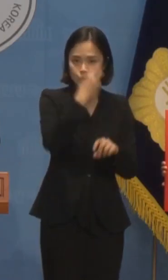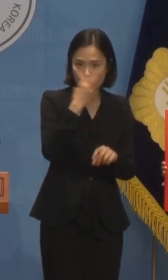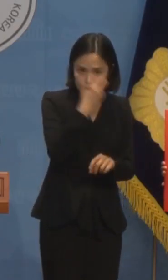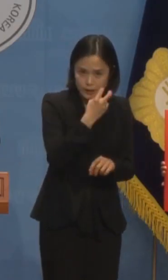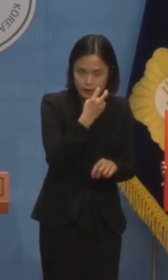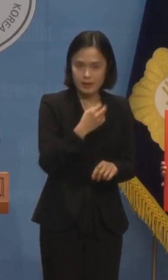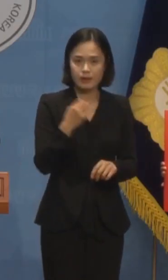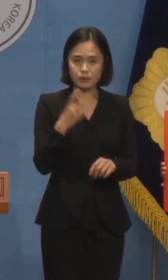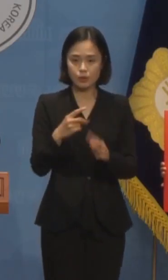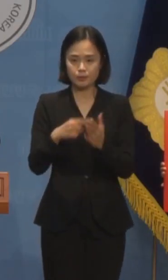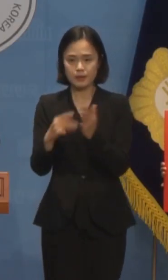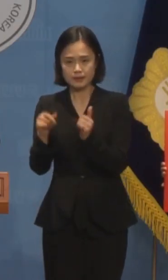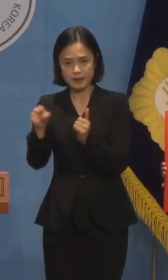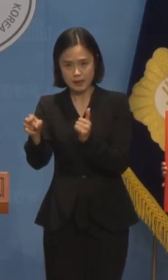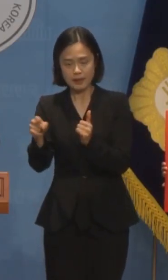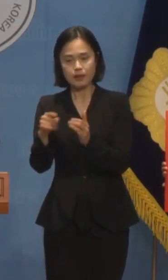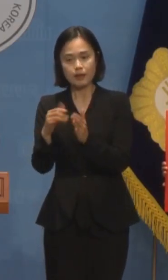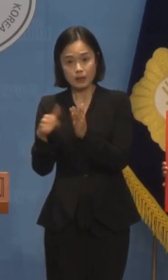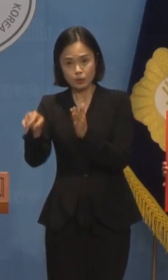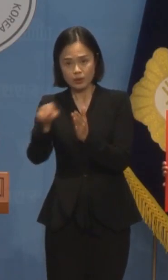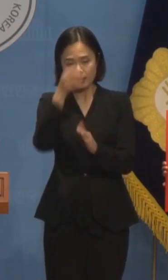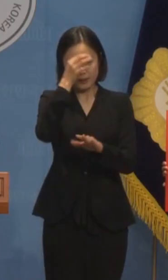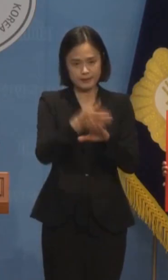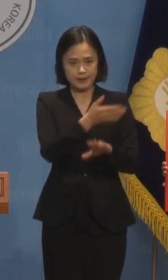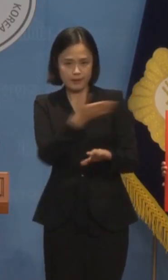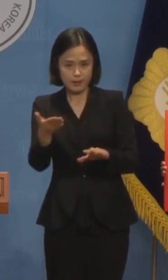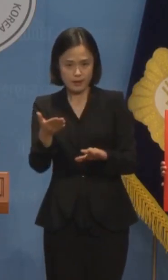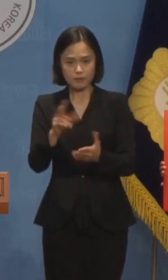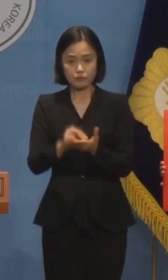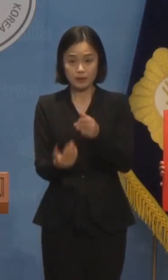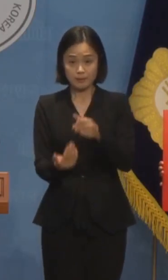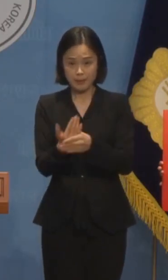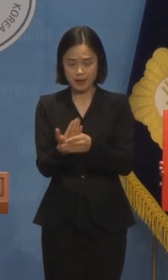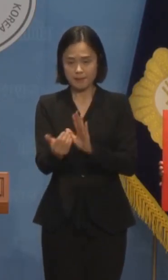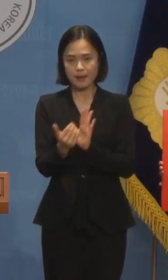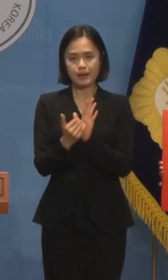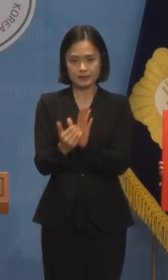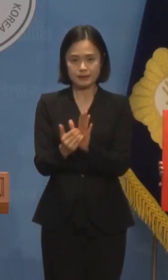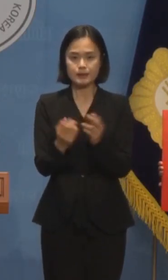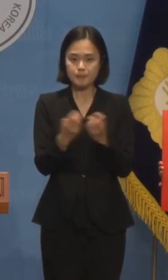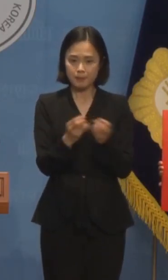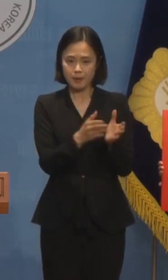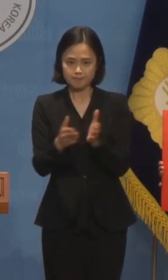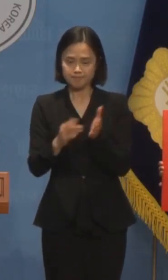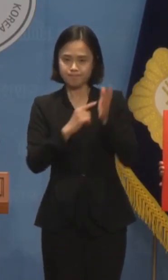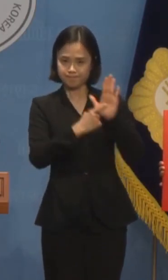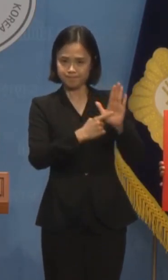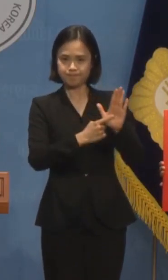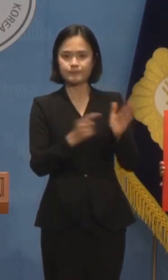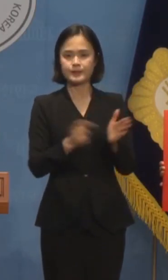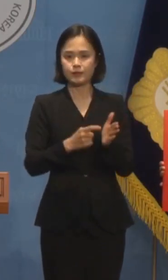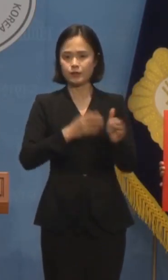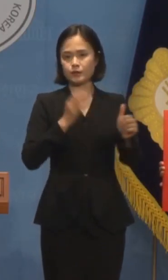피해자에게 사과와 재발 방지 대책 입장을 표명할 것을 강력히